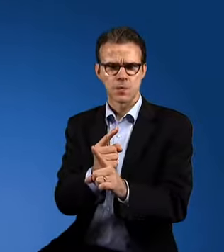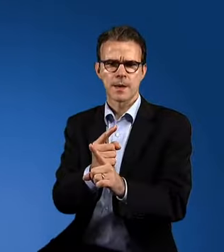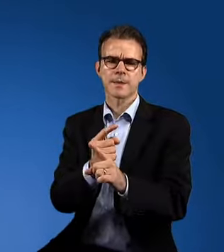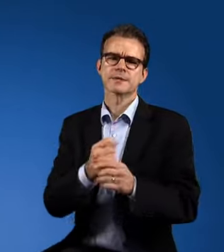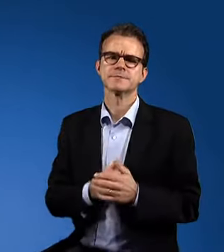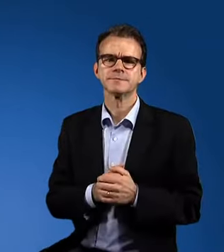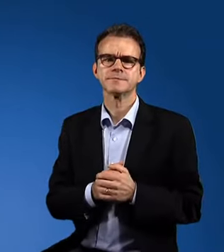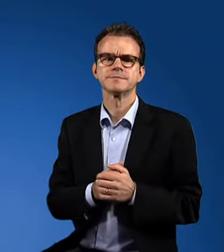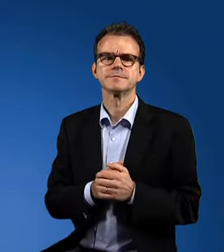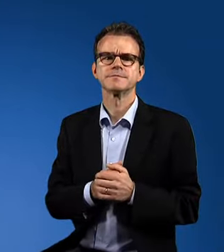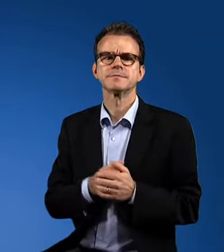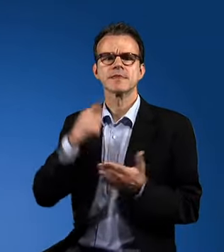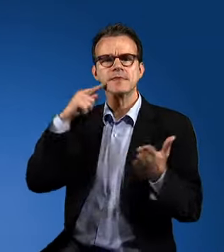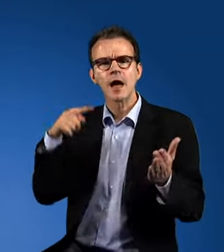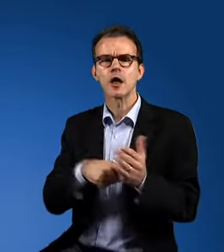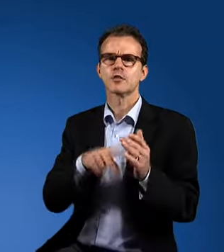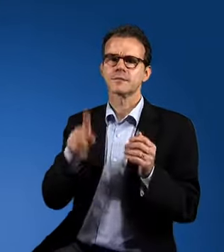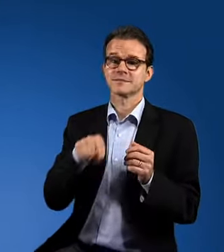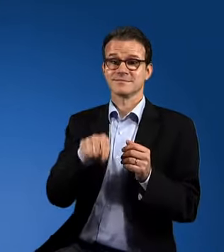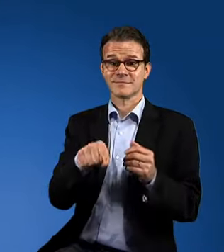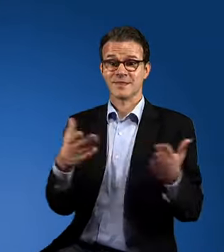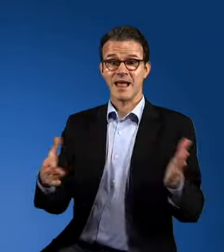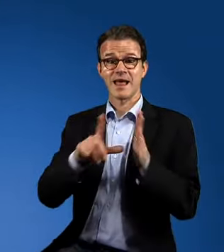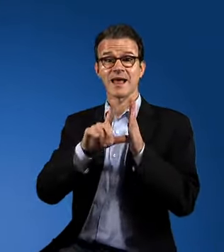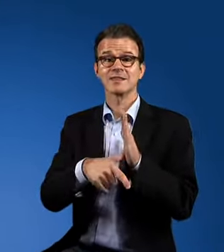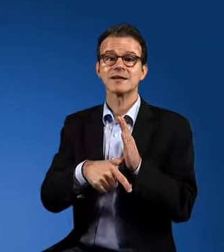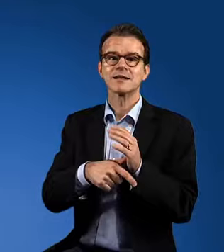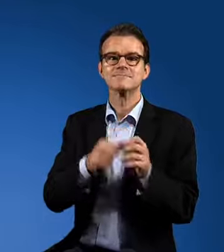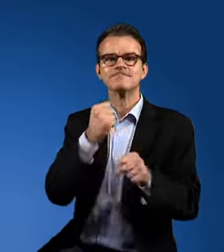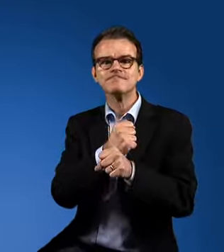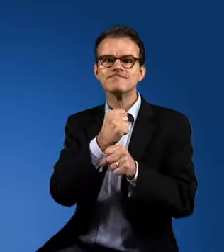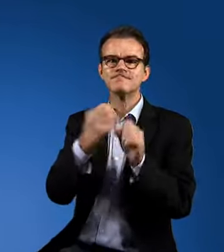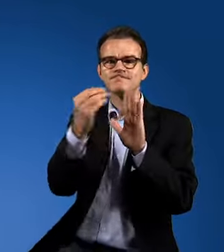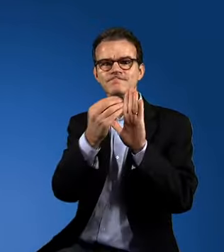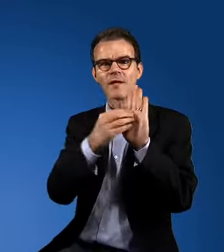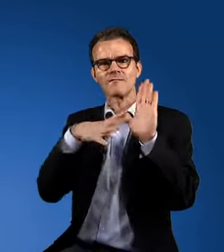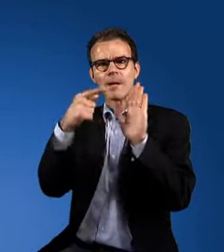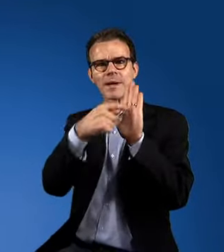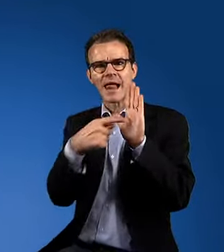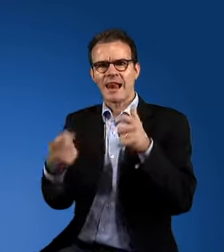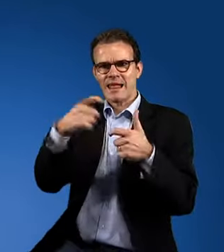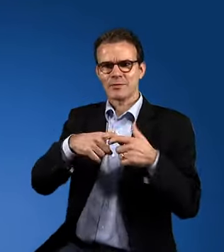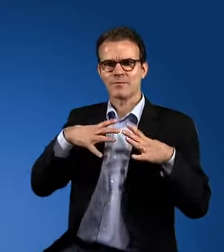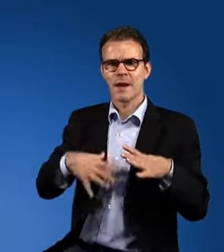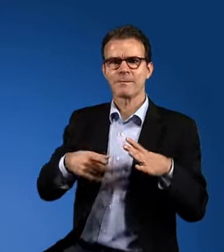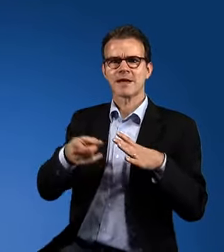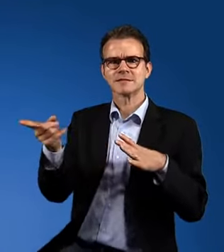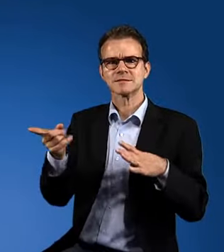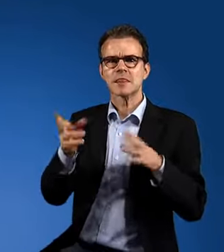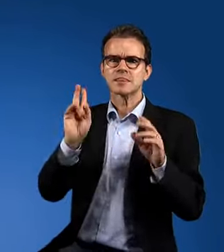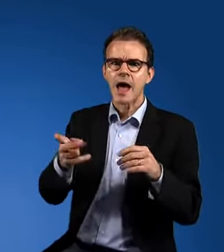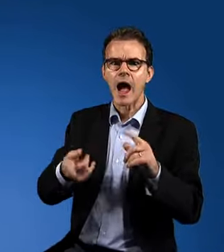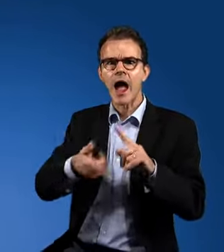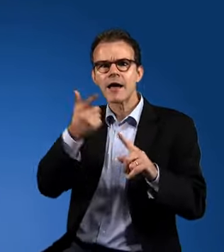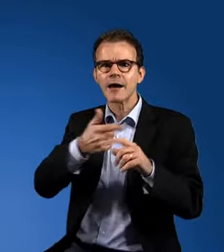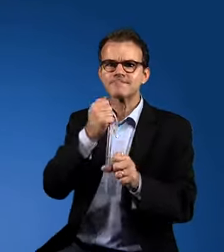tähän sopimusprosessiin. Eli käytännössä tarkoittaa sitä, että tällä hetkellä kun säädetään